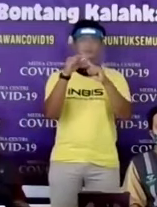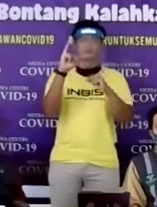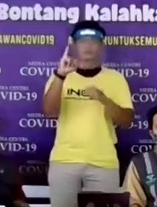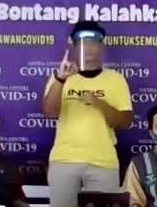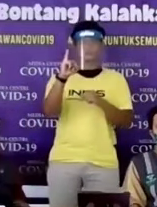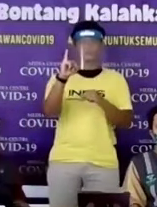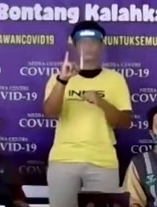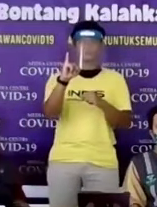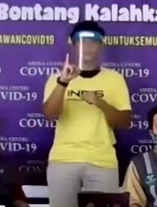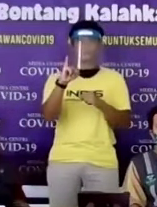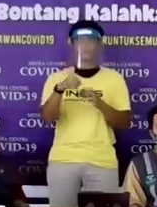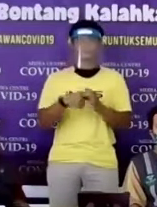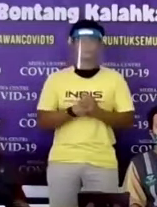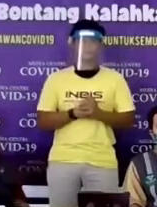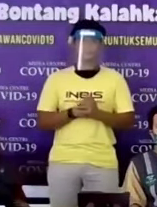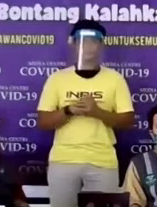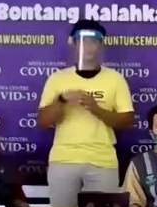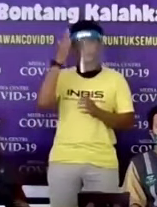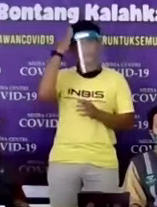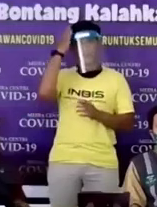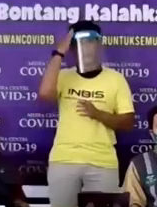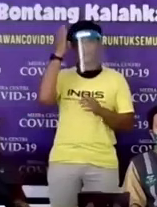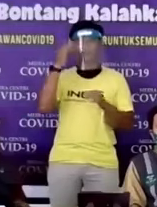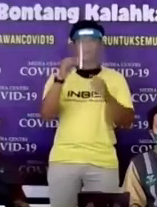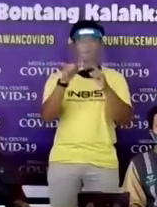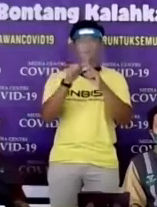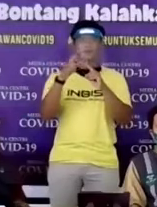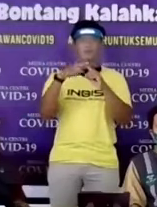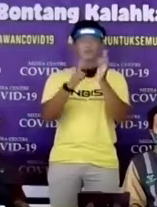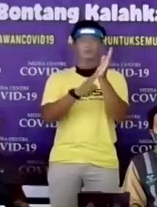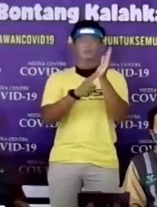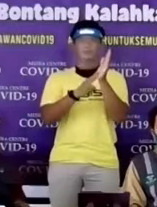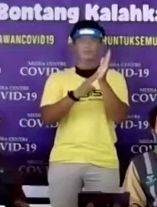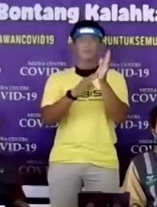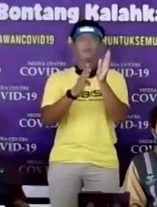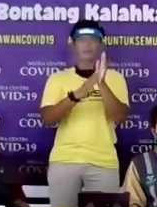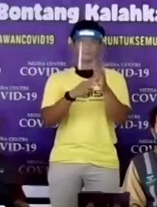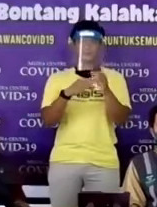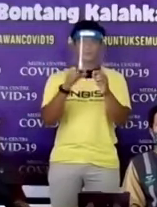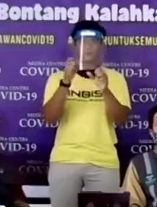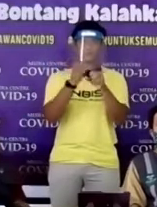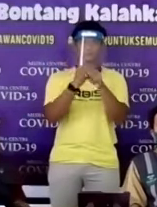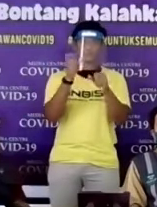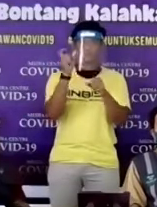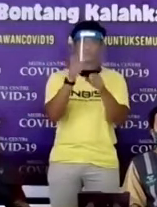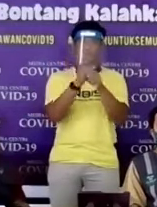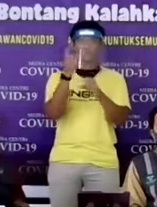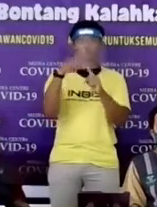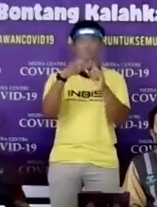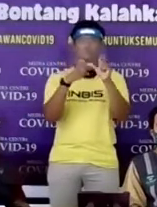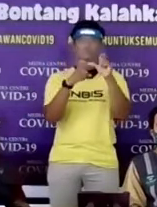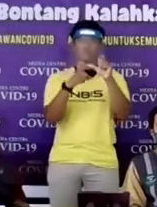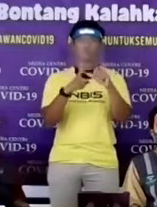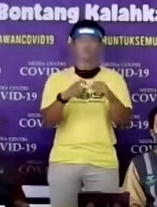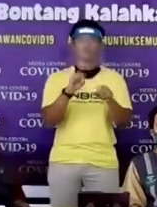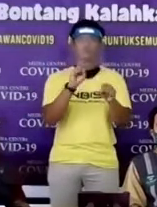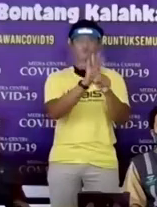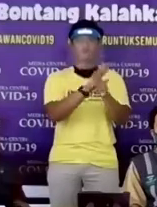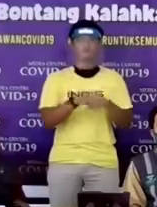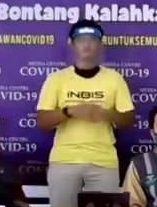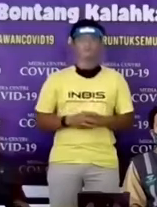juga dalam pokja kesehatan adalah selaku koordinator divisi surveilans